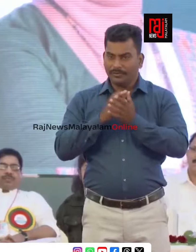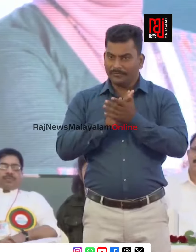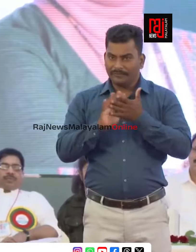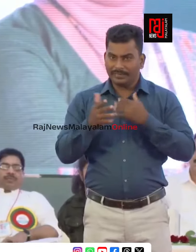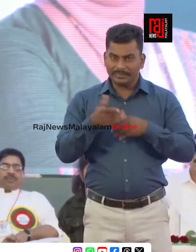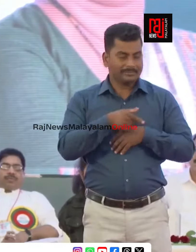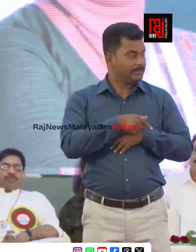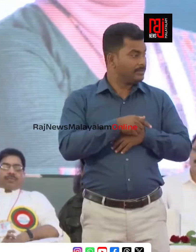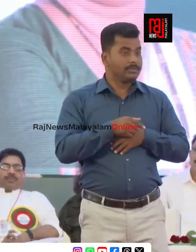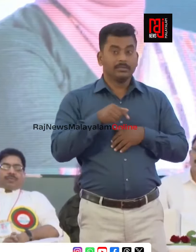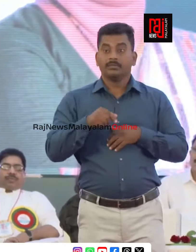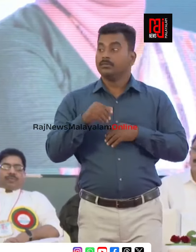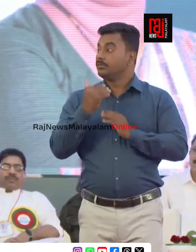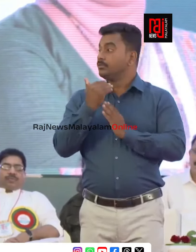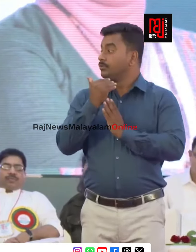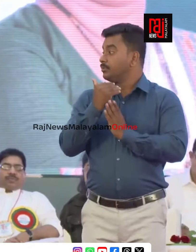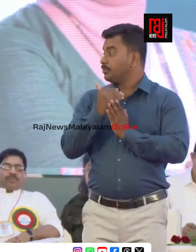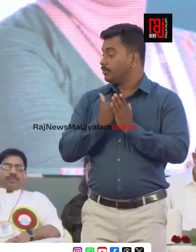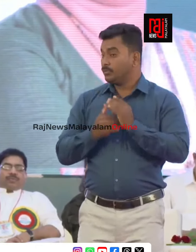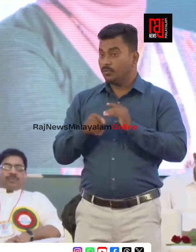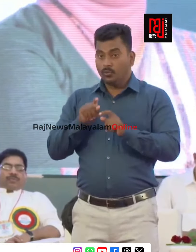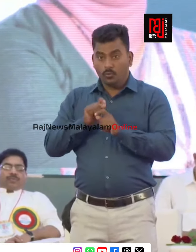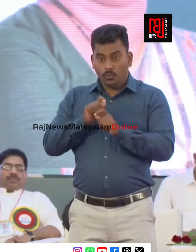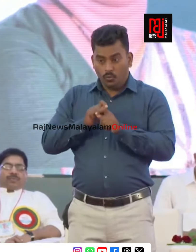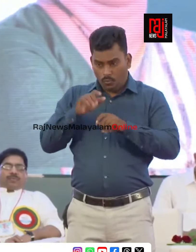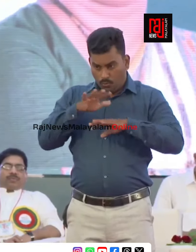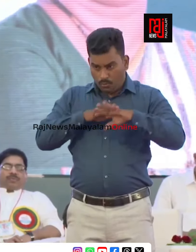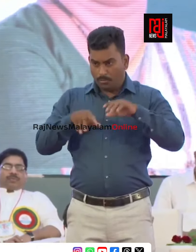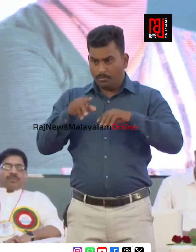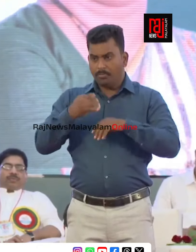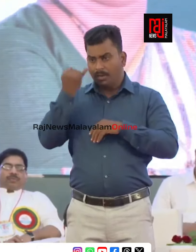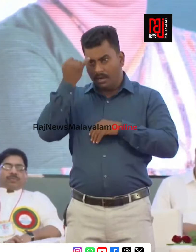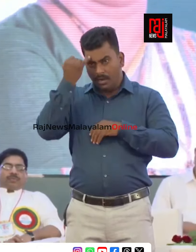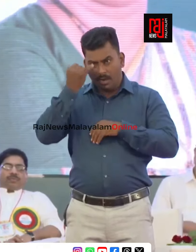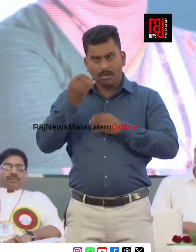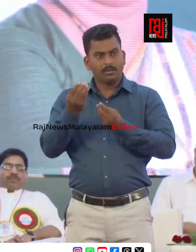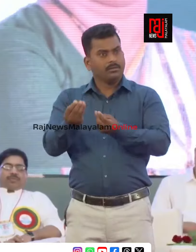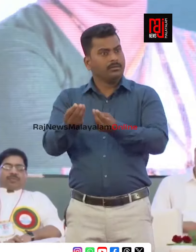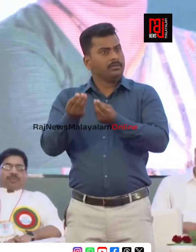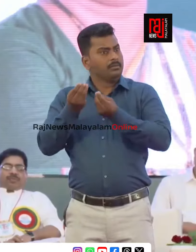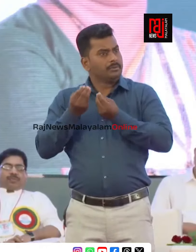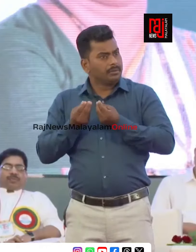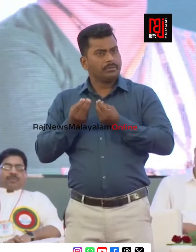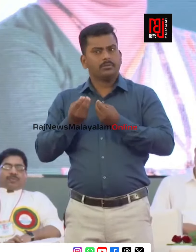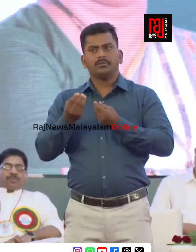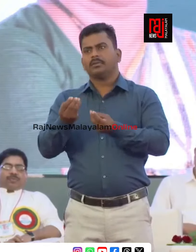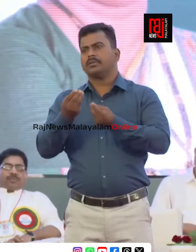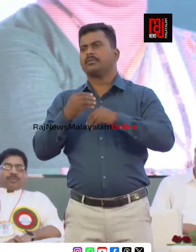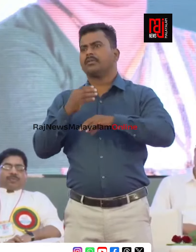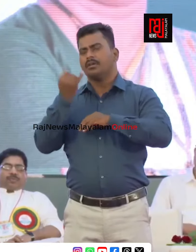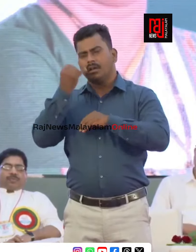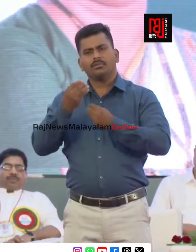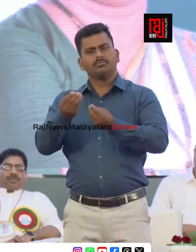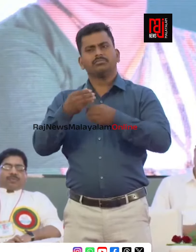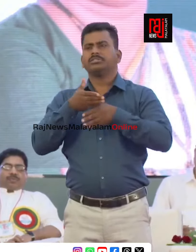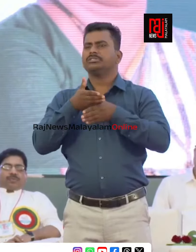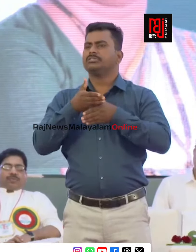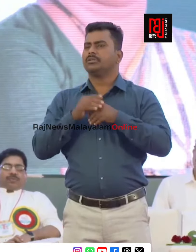മുഖാമുഖമാണ്. ഈ പരിപാടിയുടെ രൂപകൽപ്പന ആശയവിനിമയം തികച്ചും സ്വകാര്യമായി ചെയ്യുക എന്ന